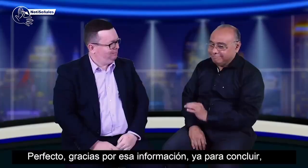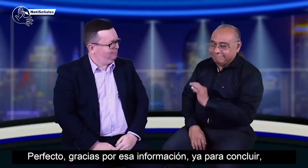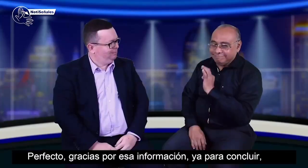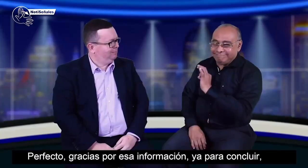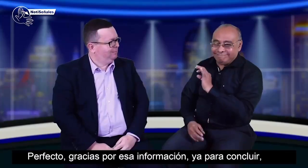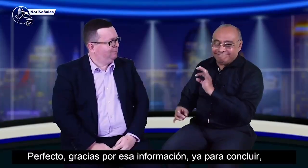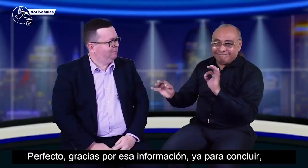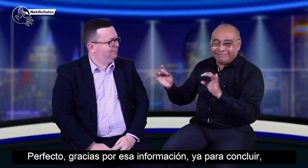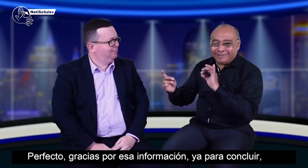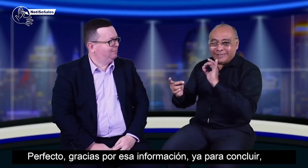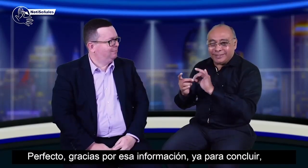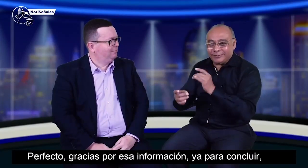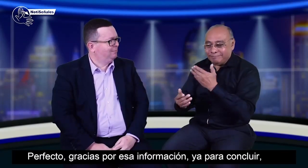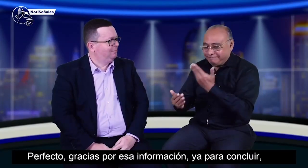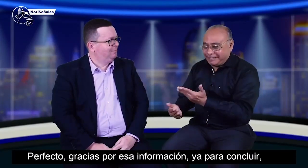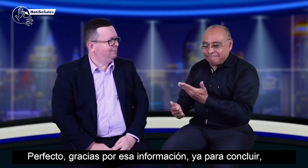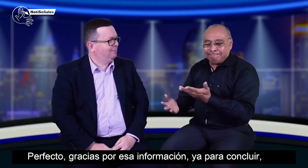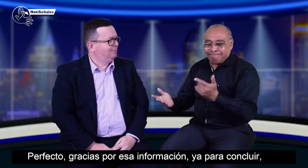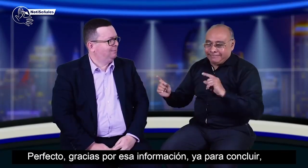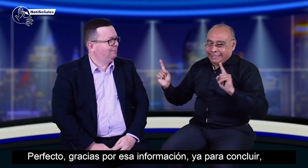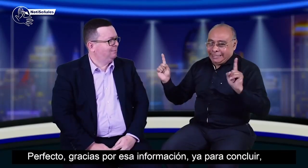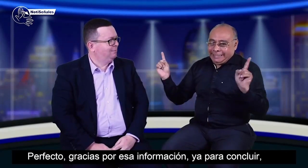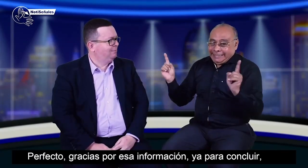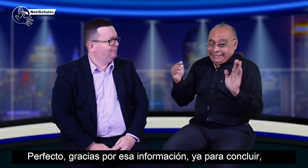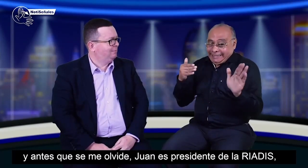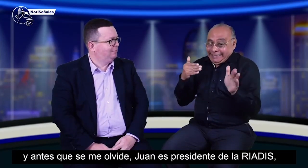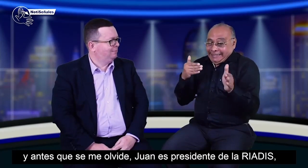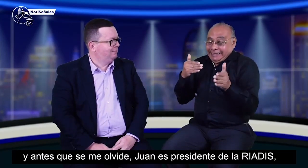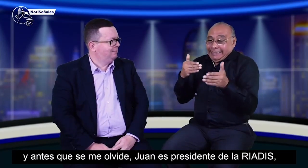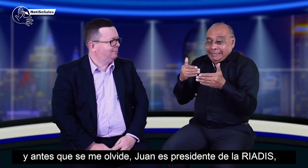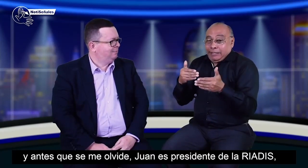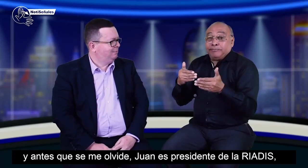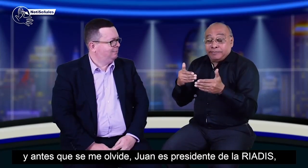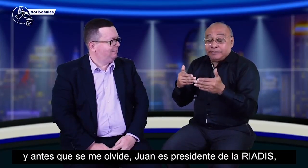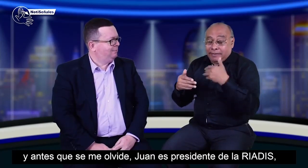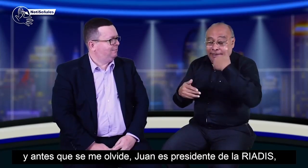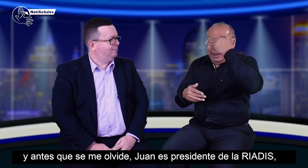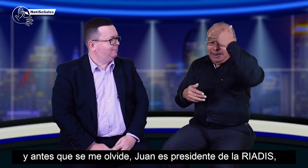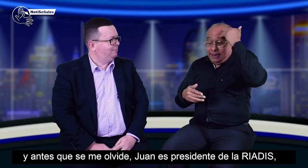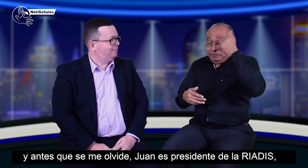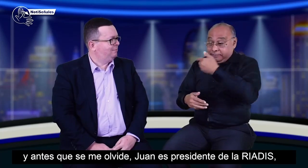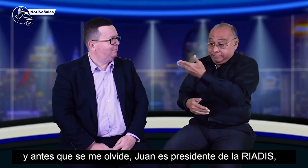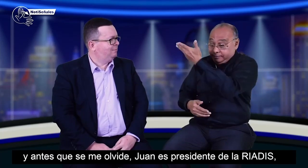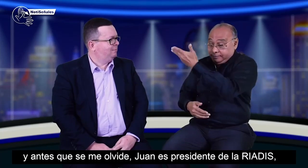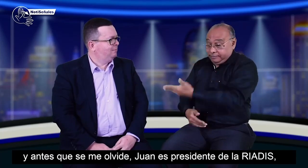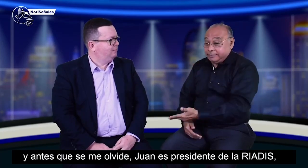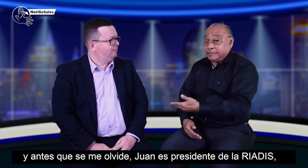Perfecto, gracias por esa información. Ya para concluir y antes que se me olvide, Juan es presidente de la RIADES,